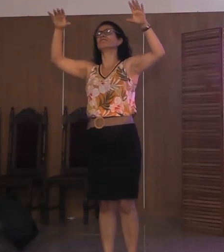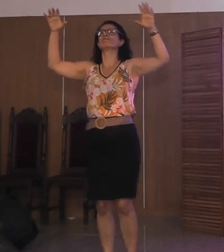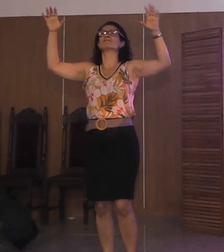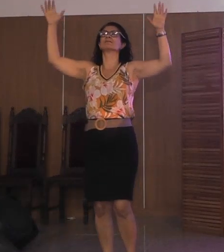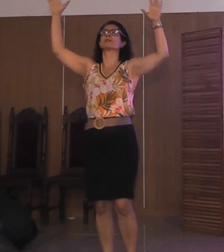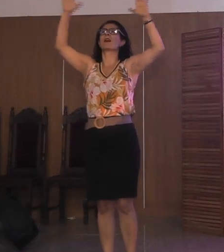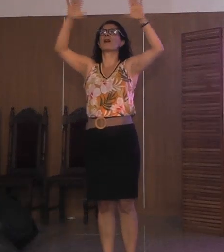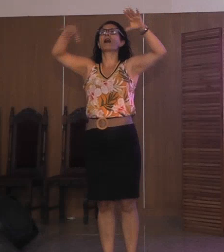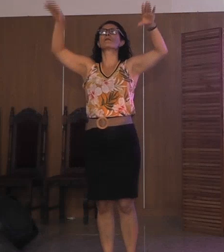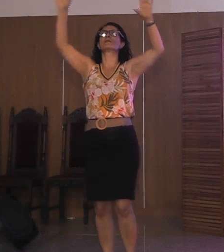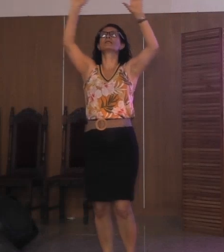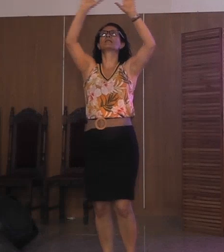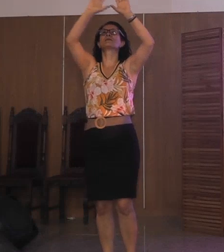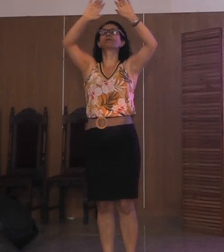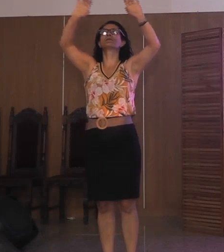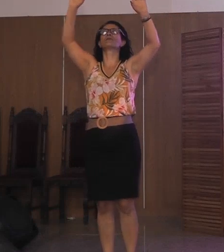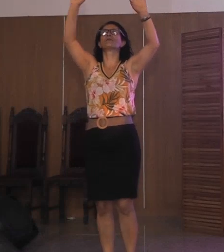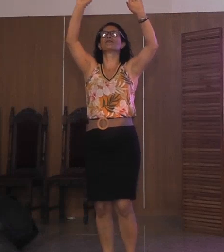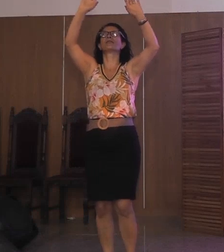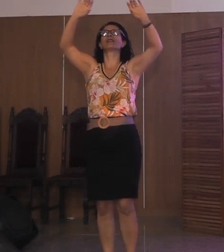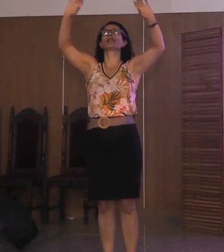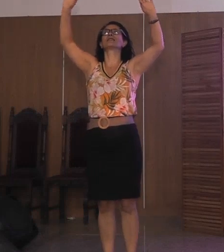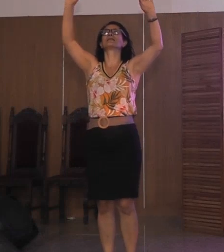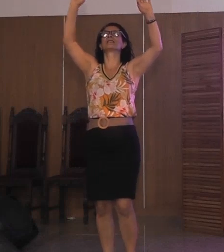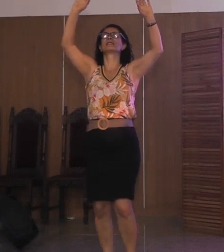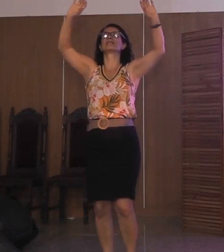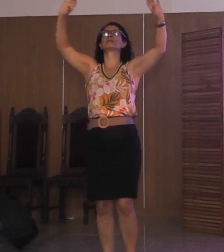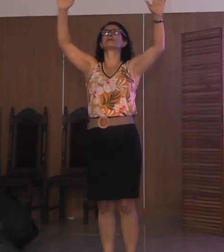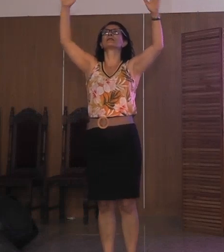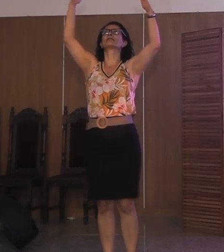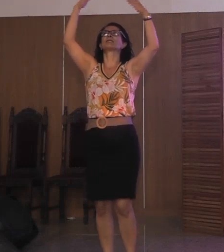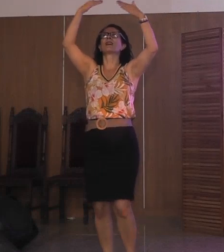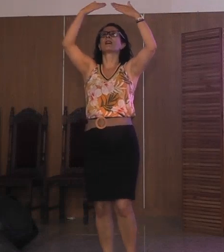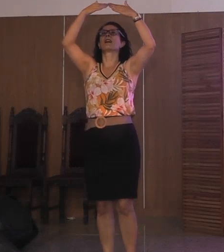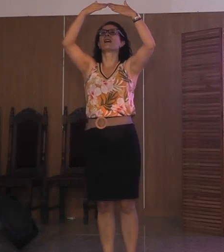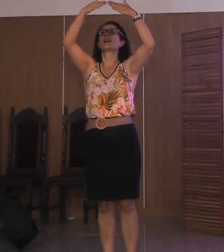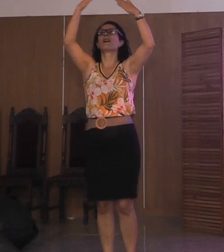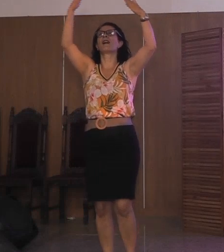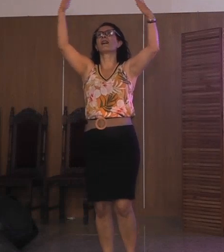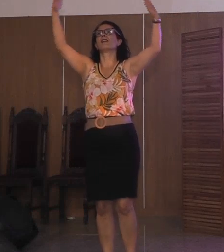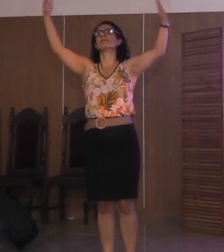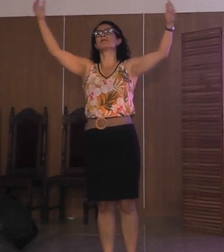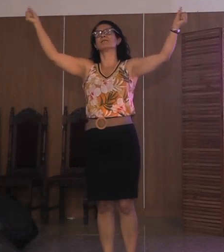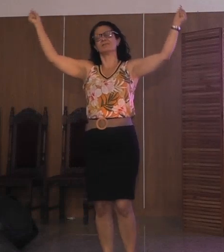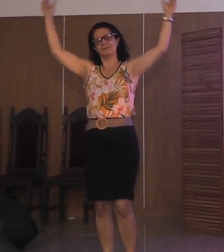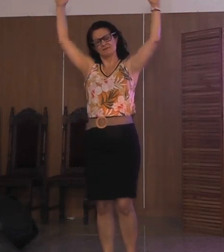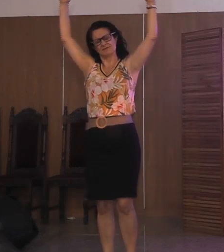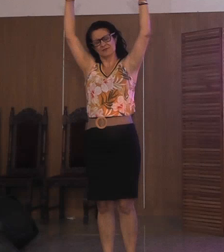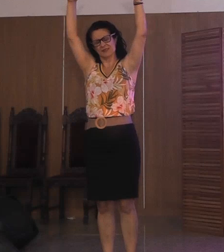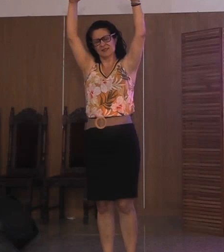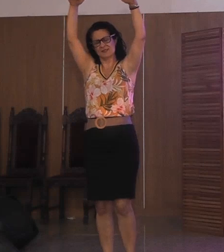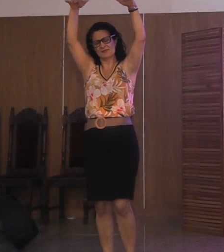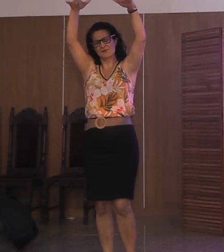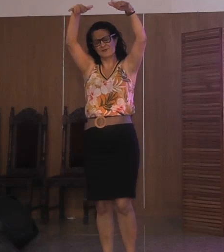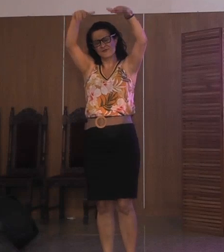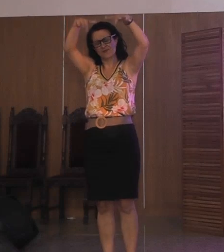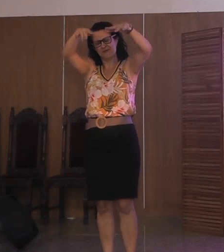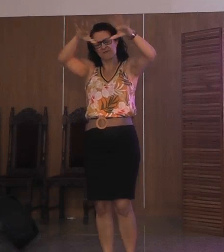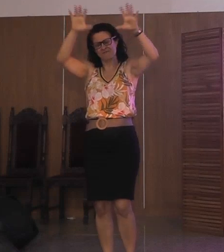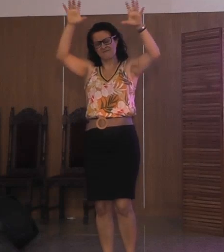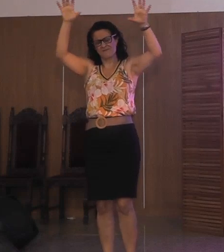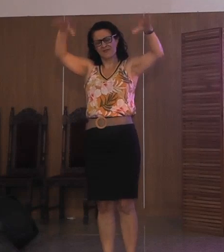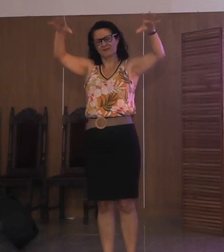chover. Abra as comportas do céu e vai